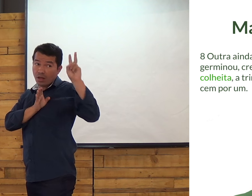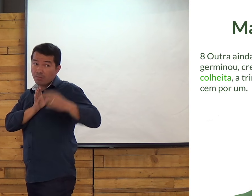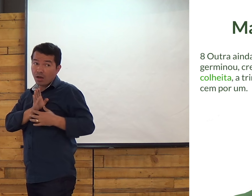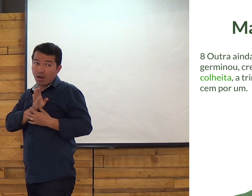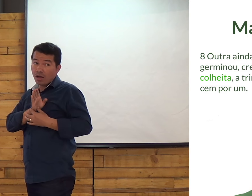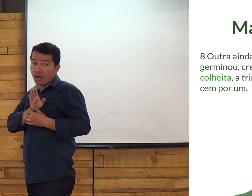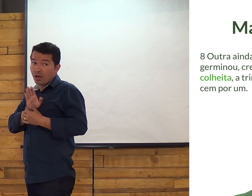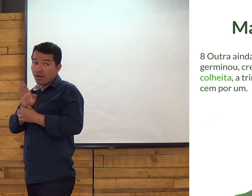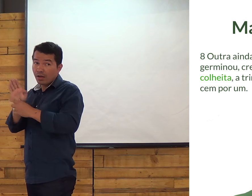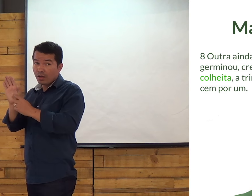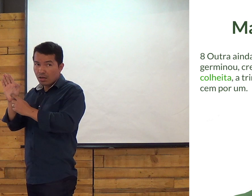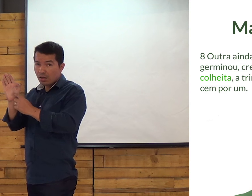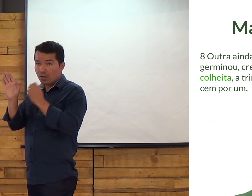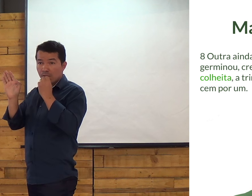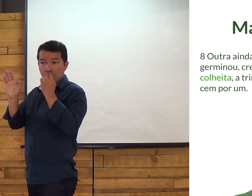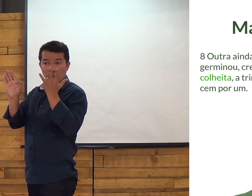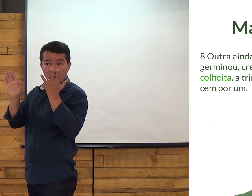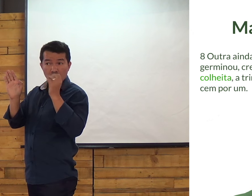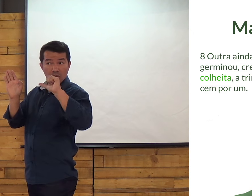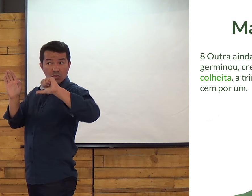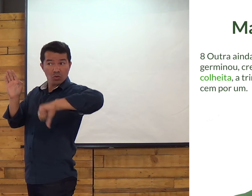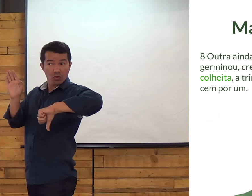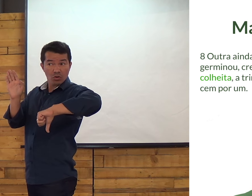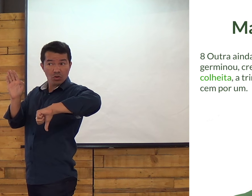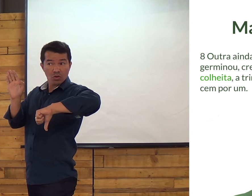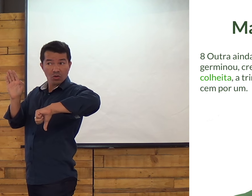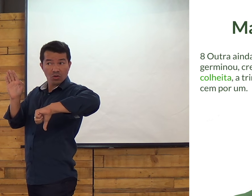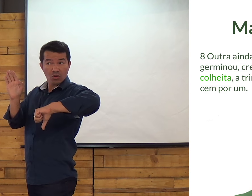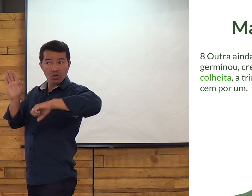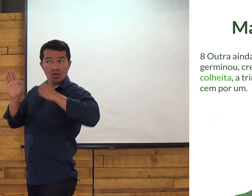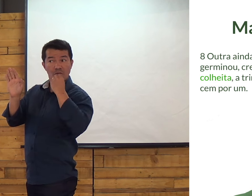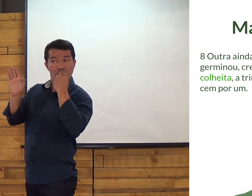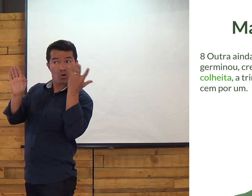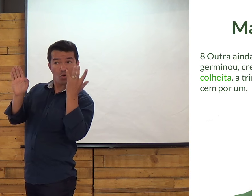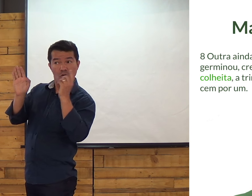O seu coração, lembra? Como ele é? Como ele está?